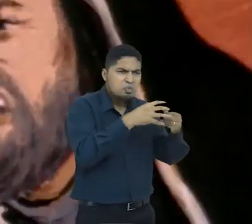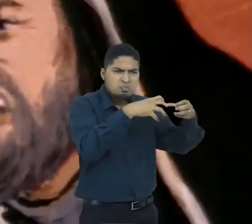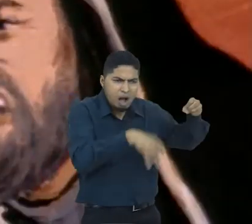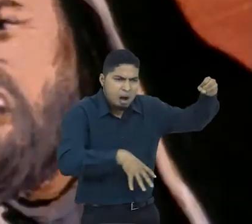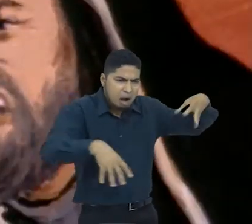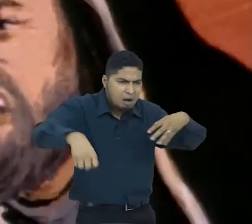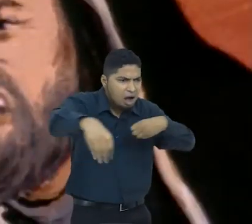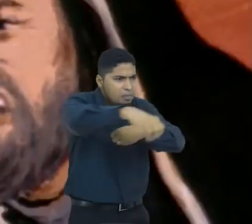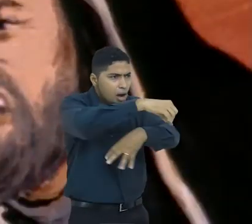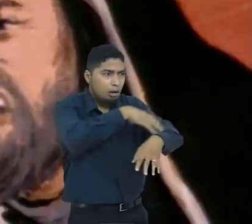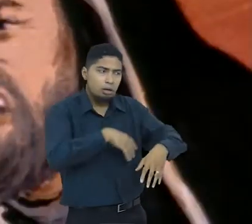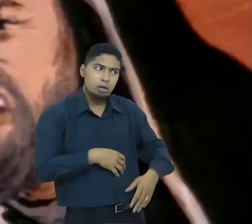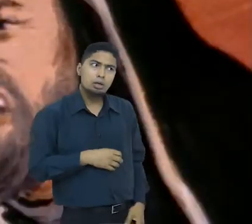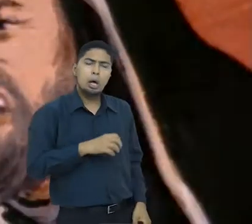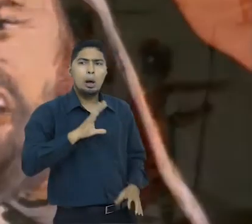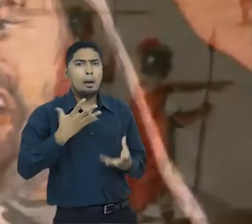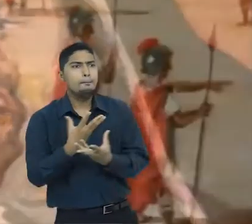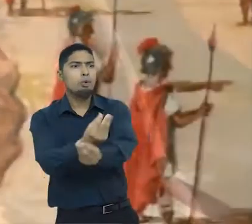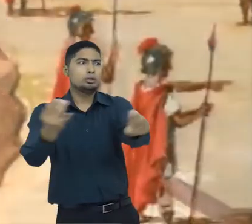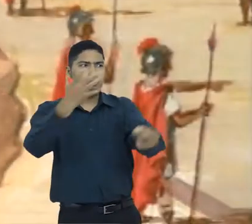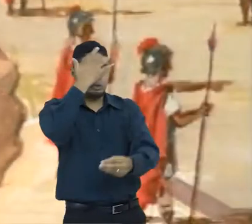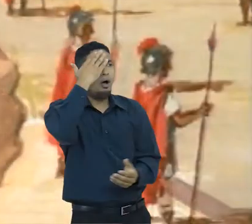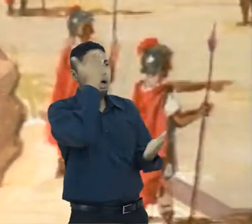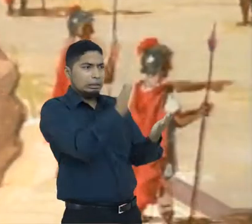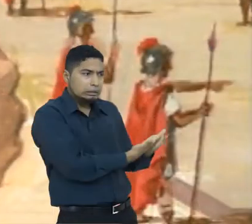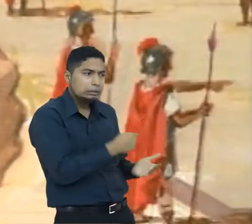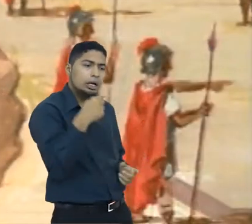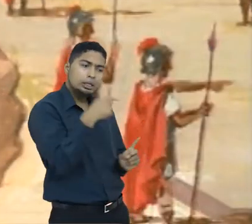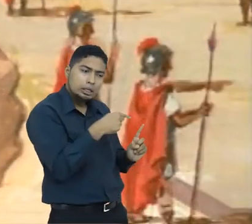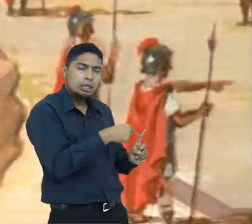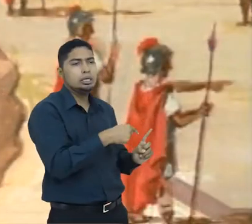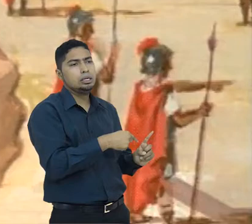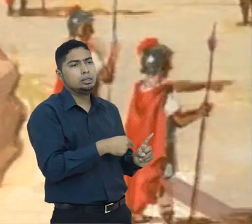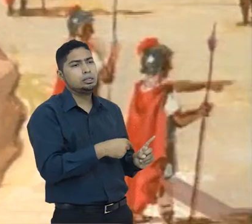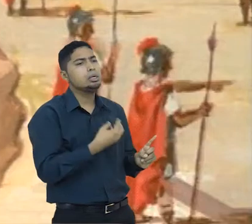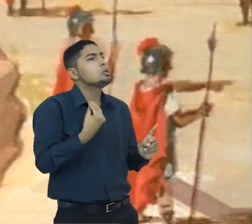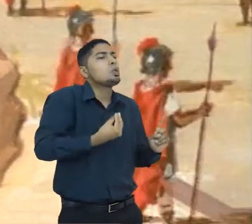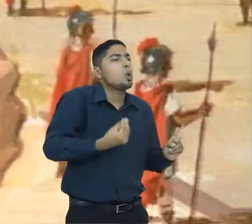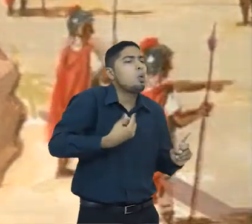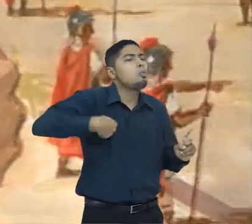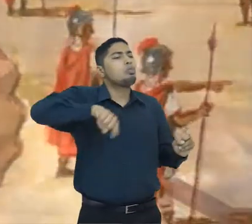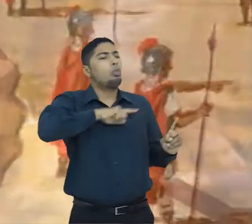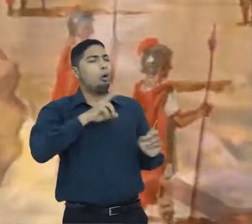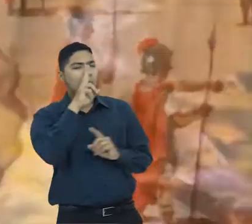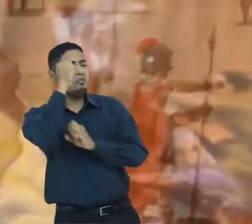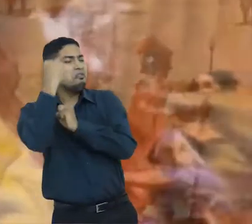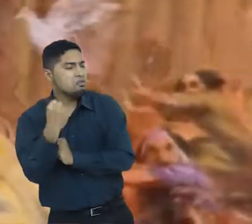Se deixarmos que continue, todo mundo vai acreditar nele e os romanos vão tirar de nós o poder de controlar as pessoas. Enquanto